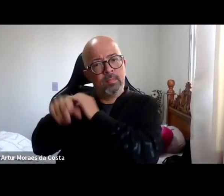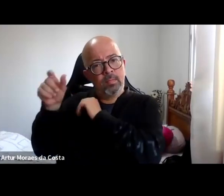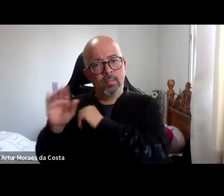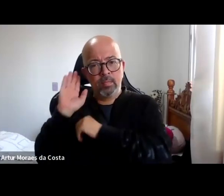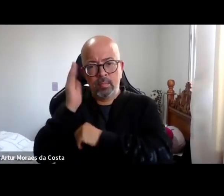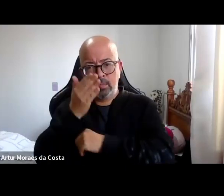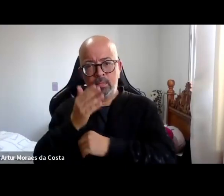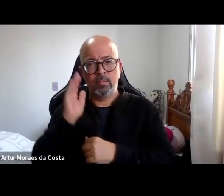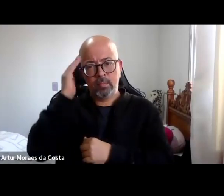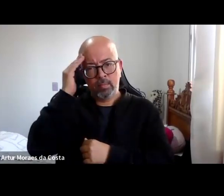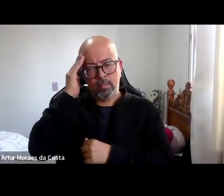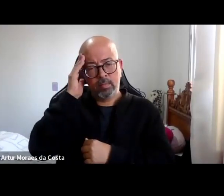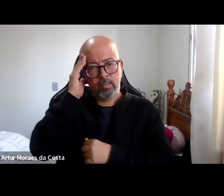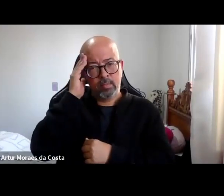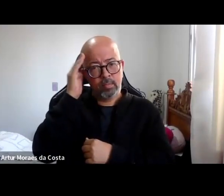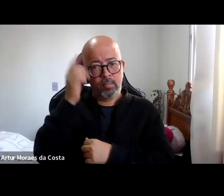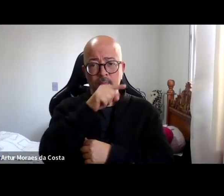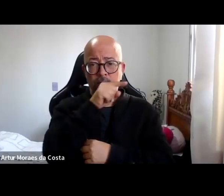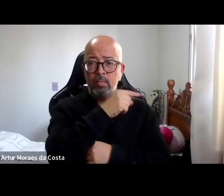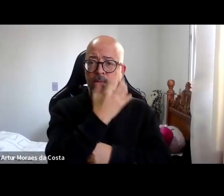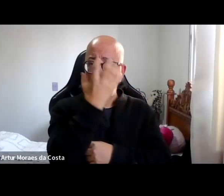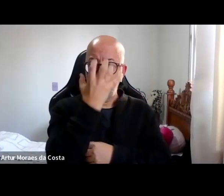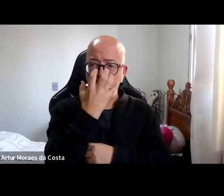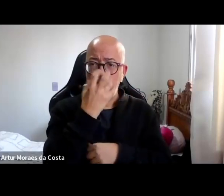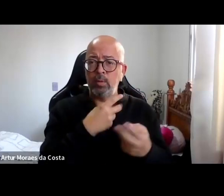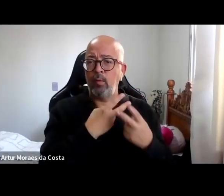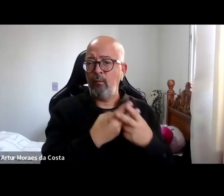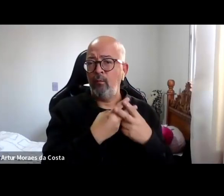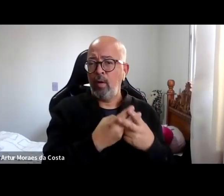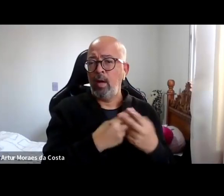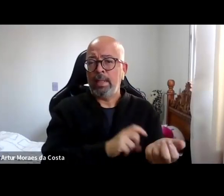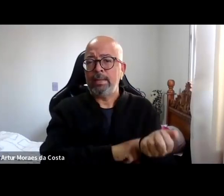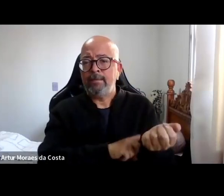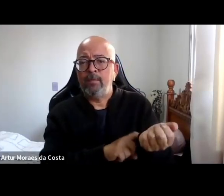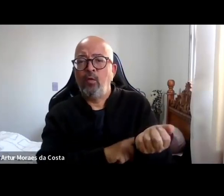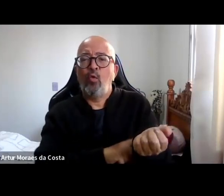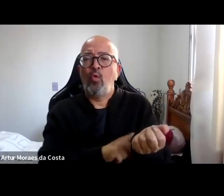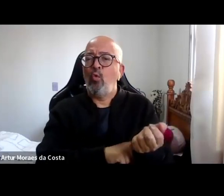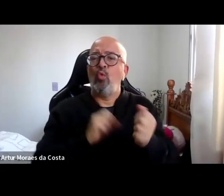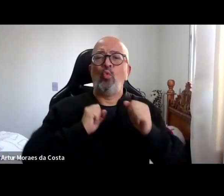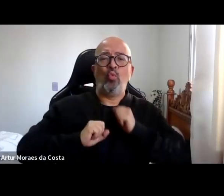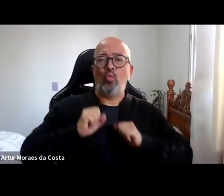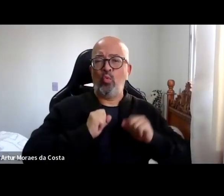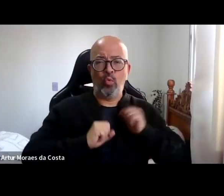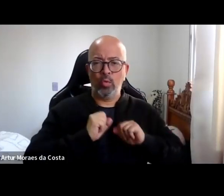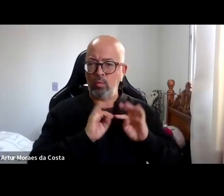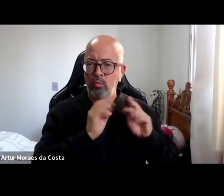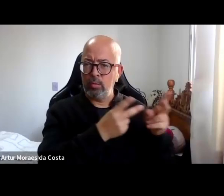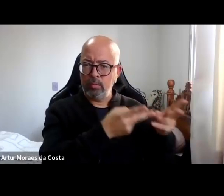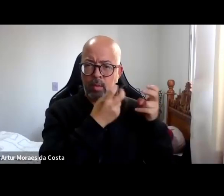si Habla habla con mucha prisa y las emociones también del propio intérprete cuando se comunica con la persona